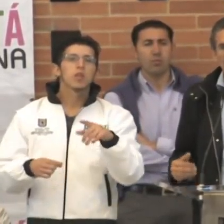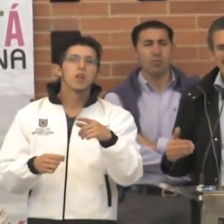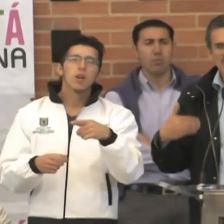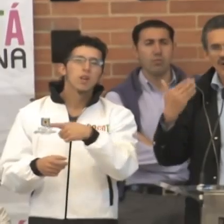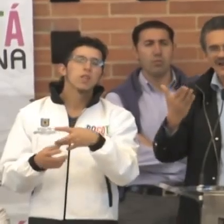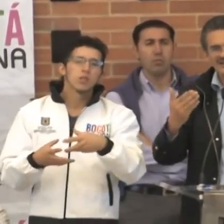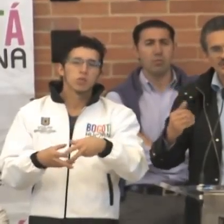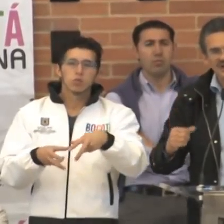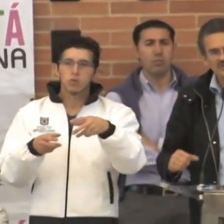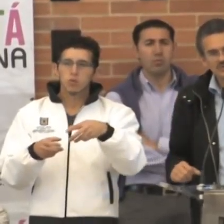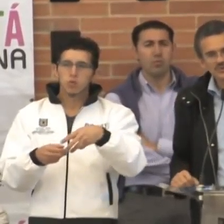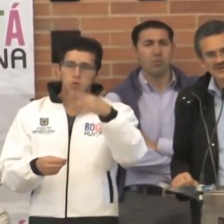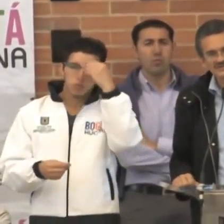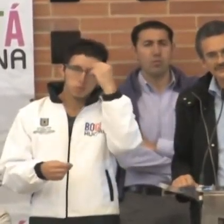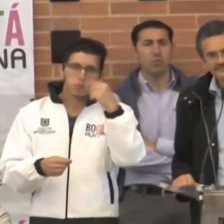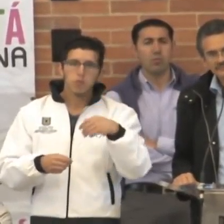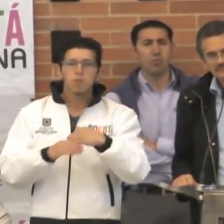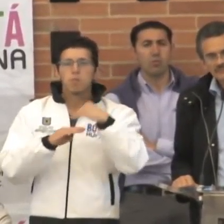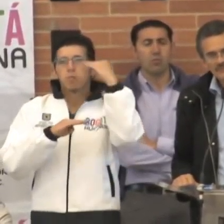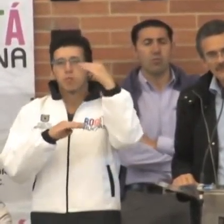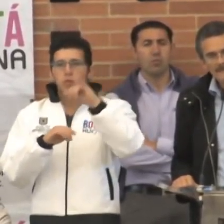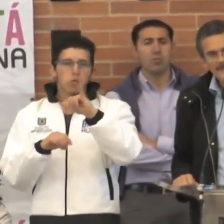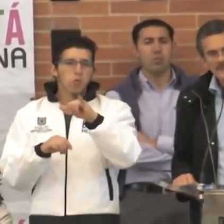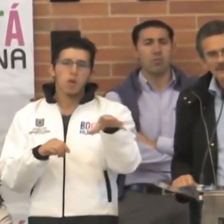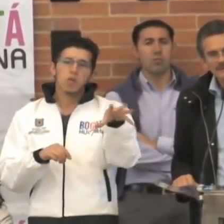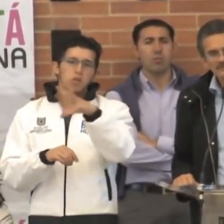humano igual al de todas las culturas.